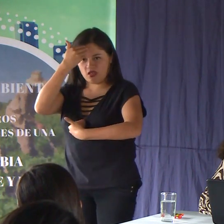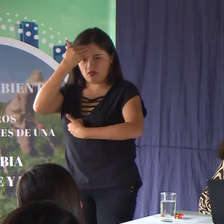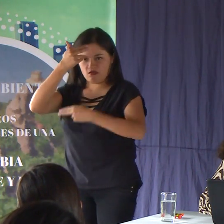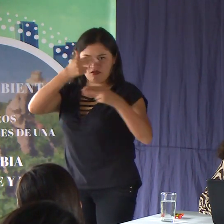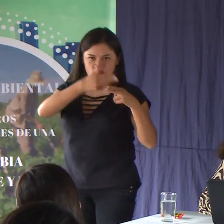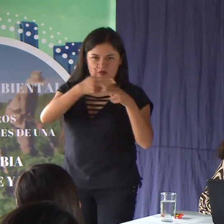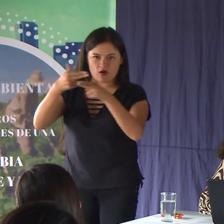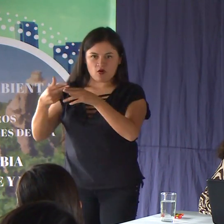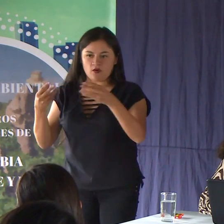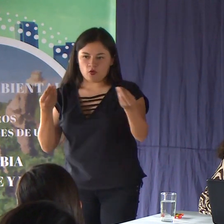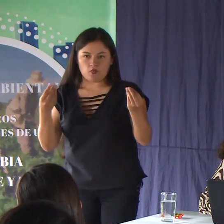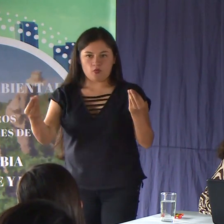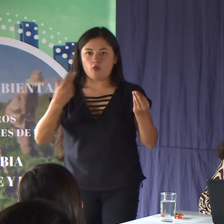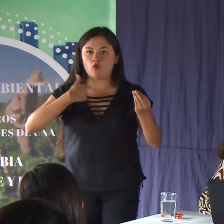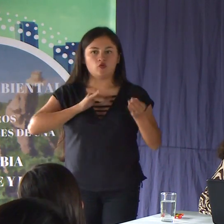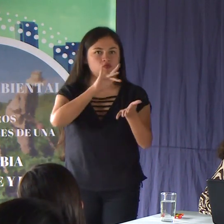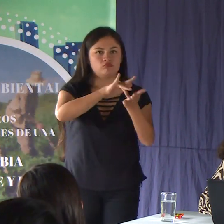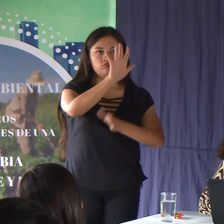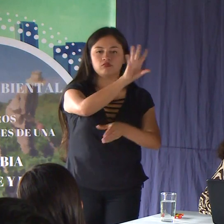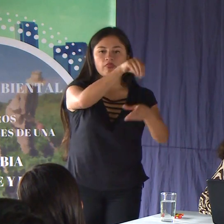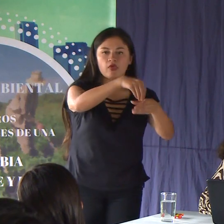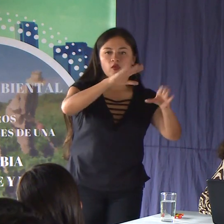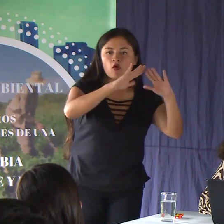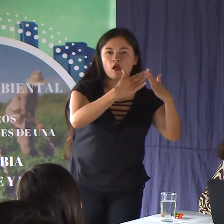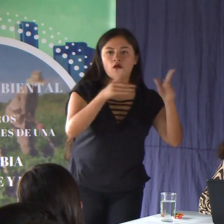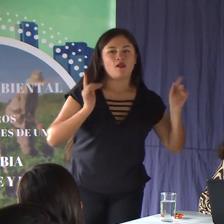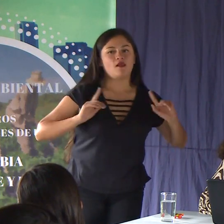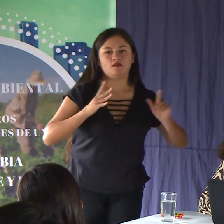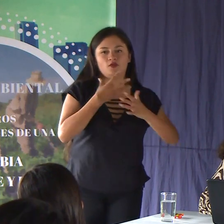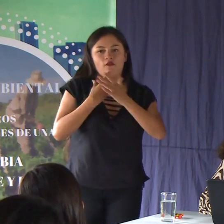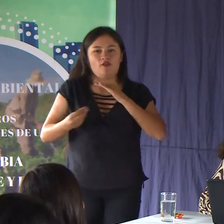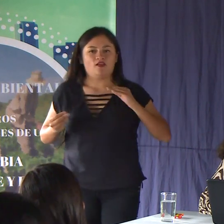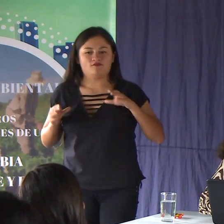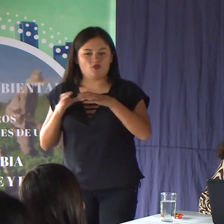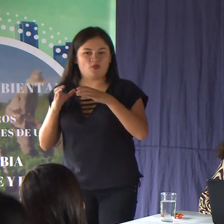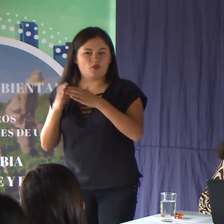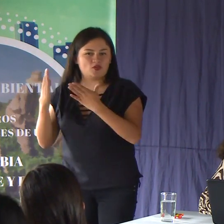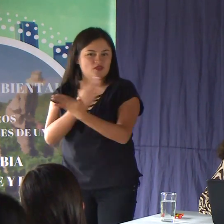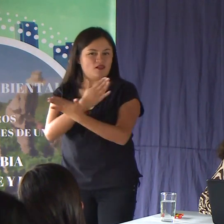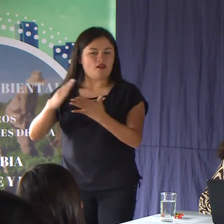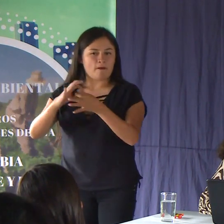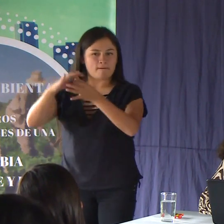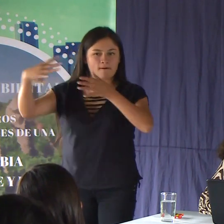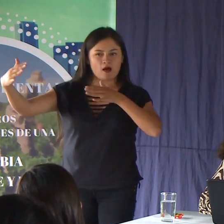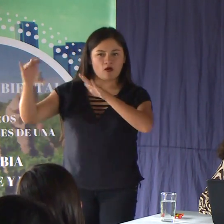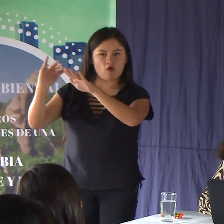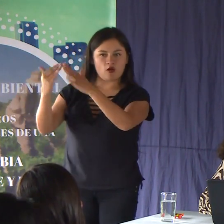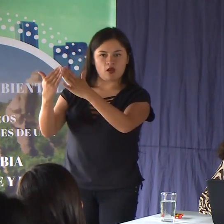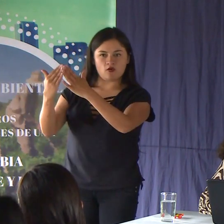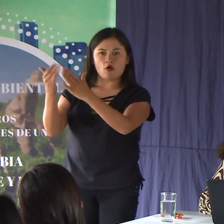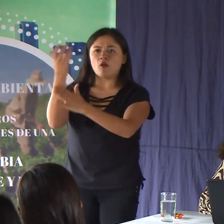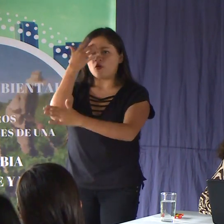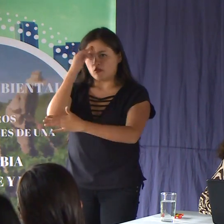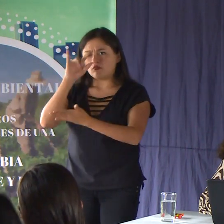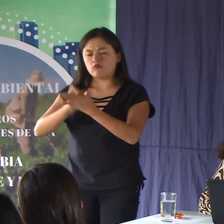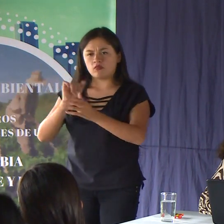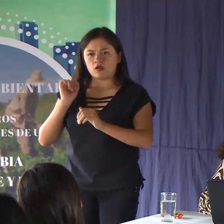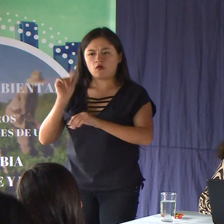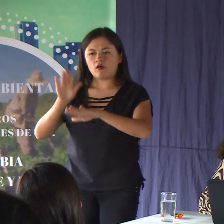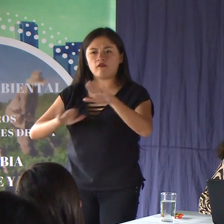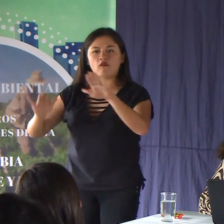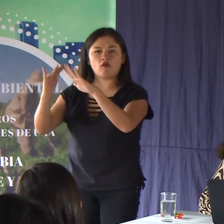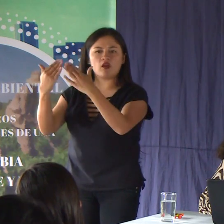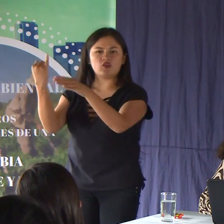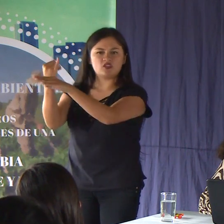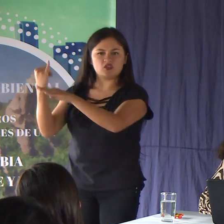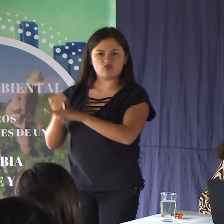Estamos fuera de la institución y eso es algo también que se cuestiona, porque creo que la institución también tiene unas posibilidades